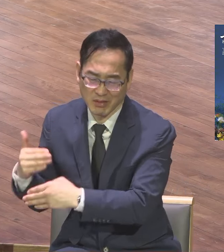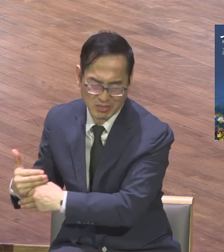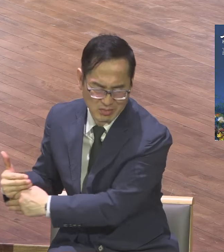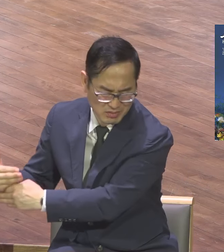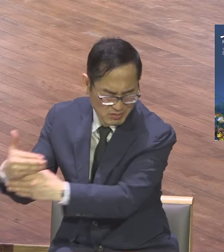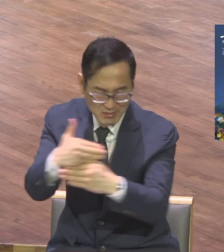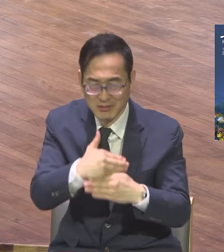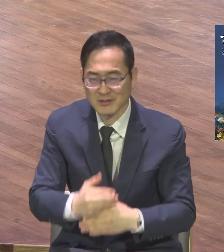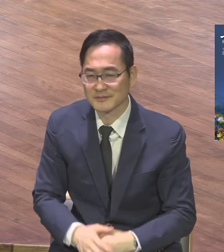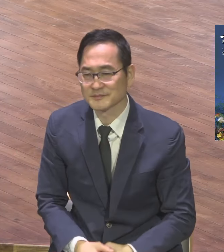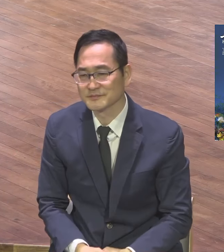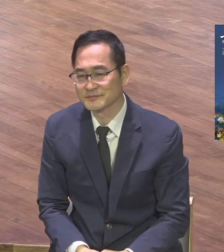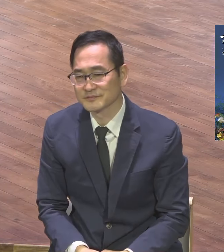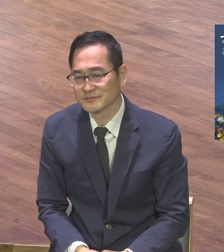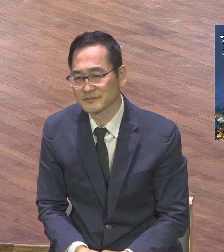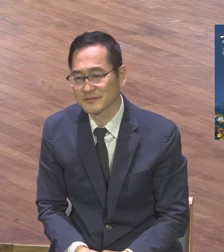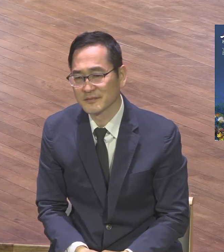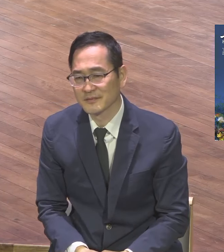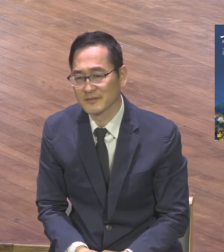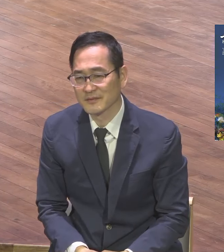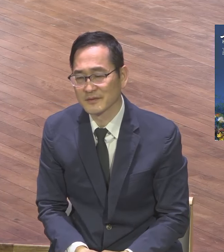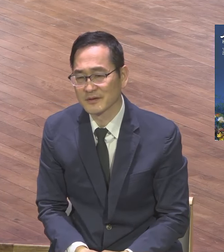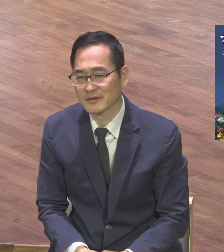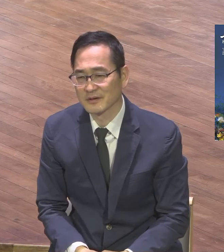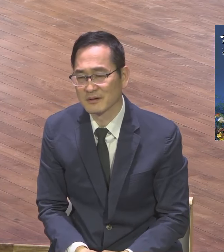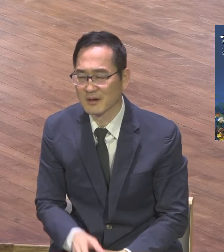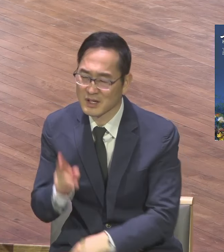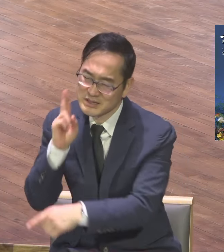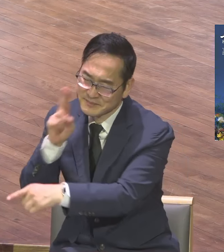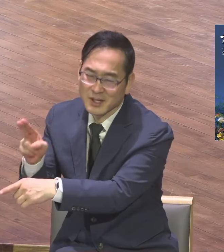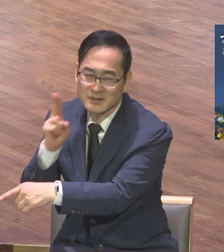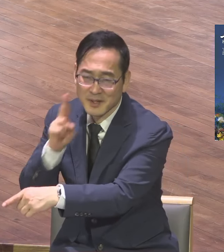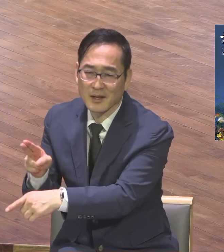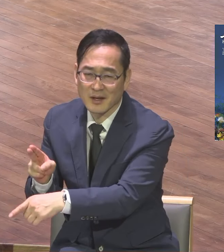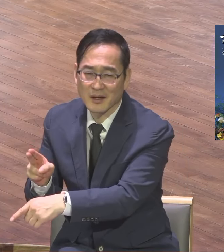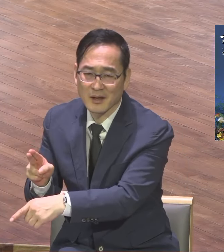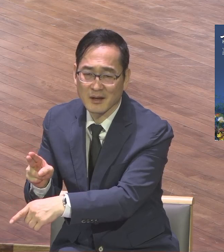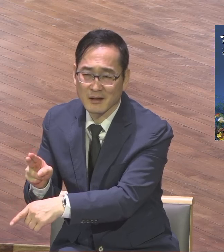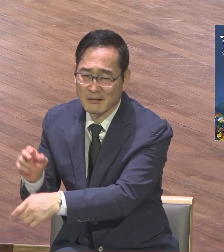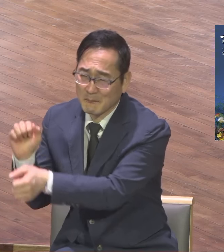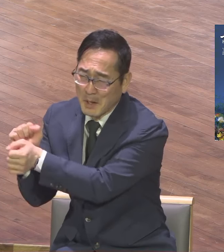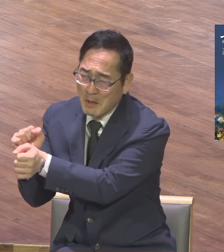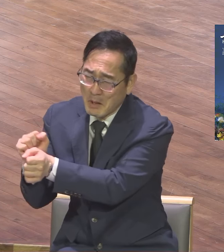오래됐어요. 우리 후대들이 그래야 됩니다. 지금도 그렇지만 창조적 질서